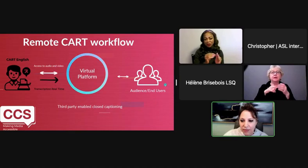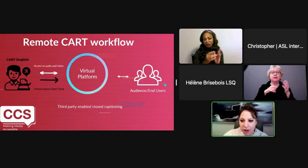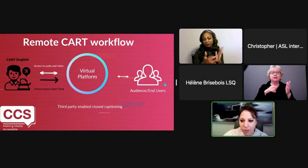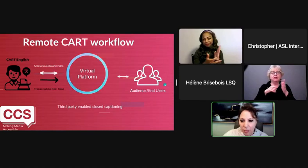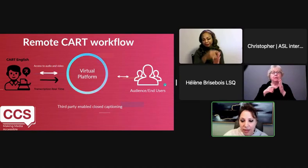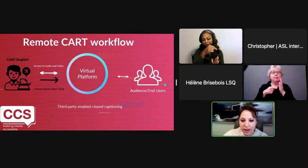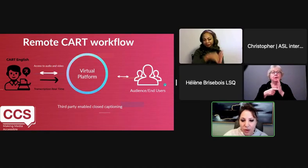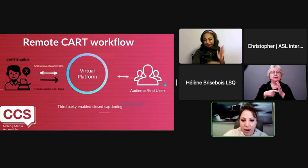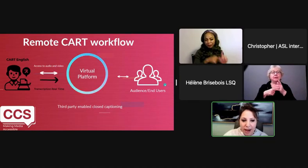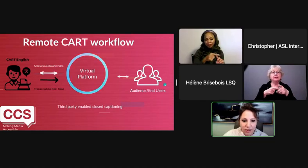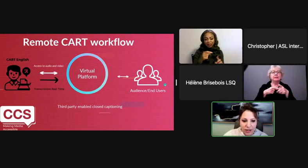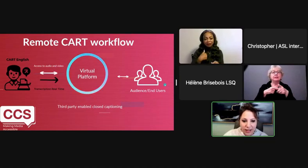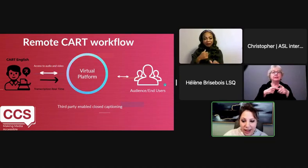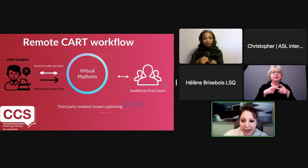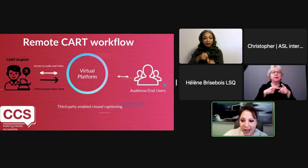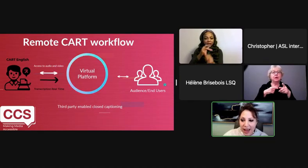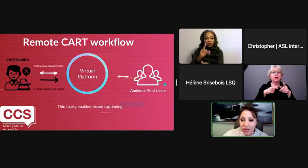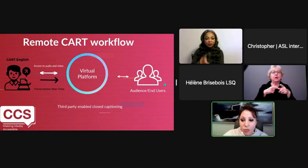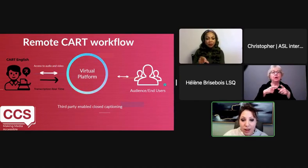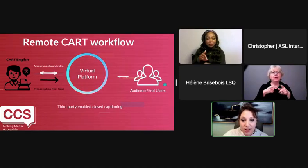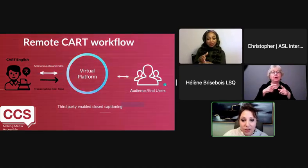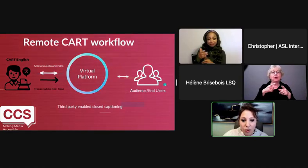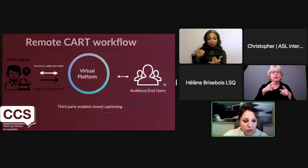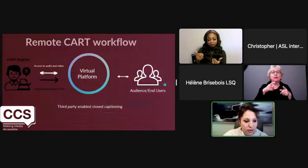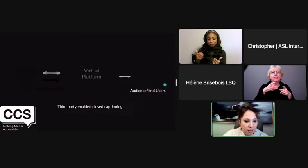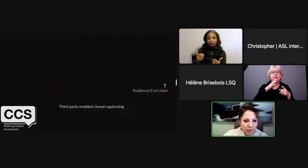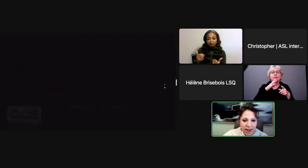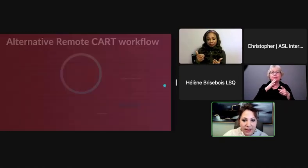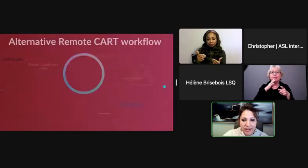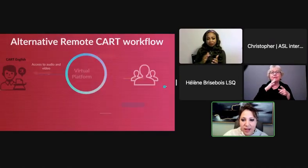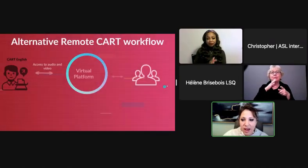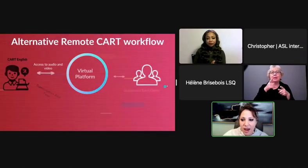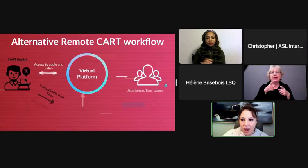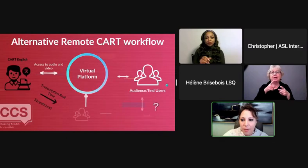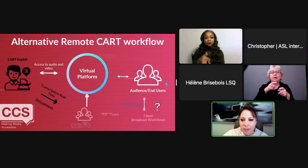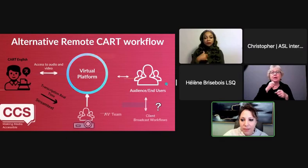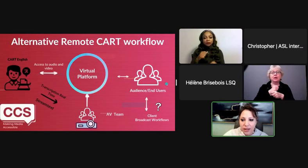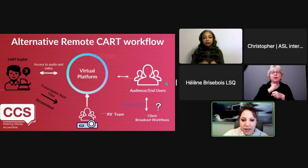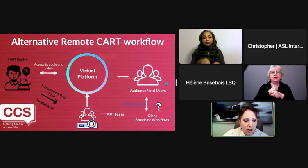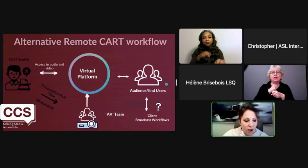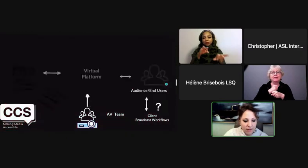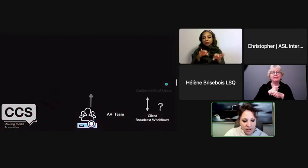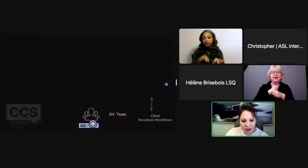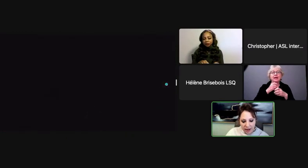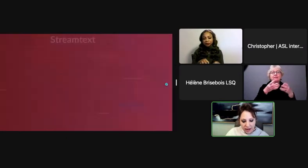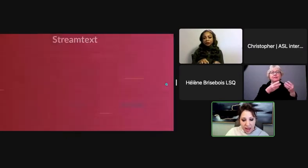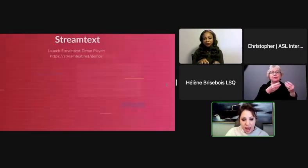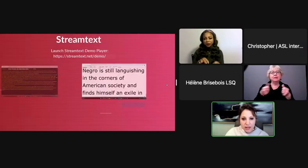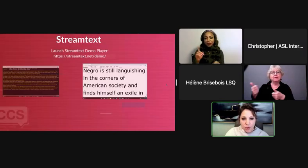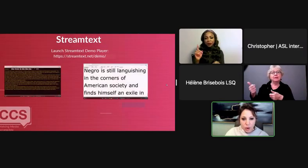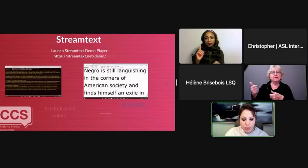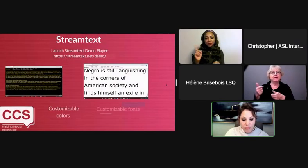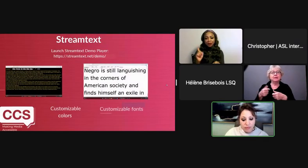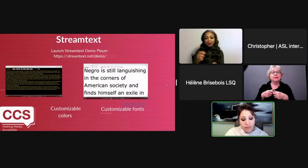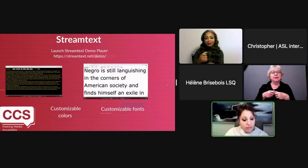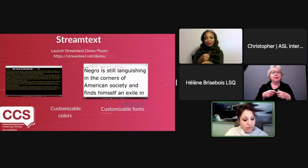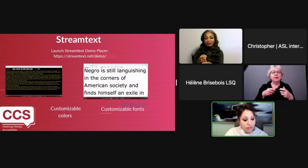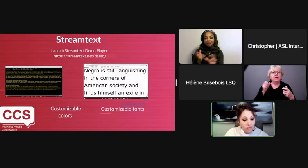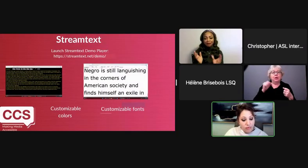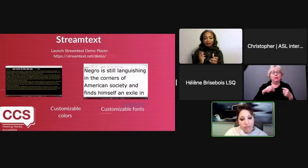prochaines diapositives lorsqu'on parle de flux à travail, mais je peux faire le suivi avec vous et on pourra en